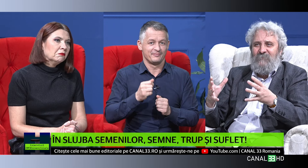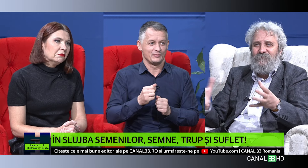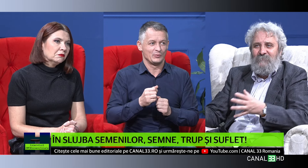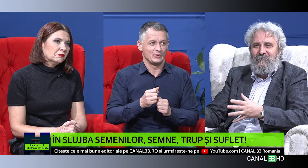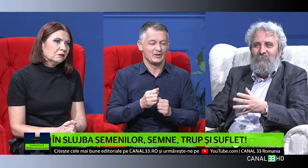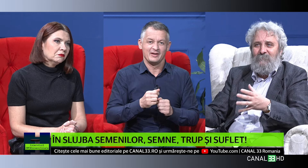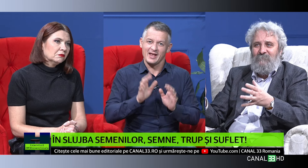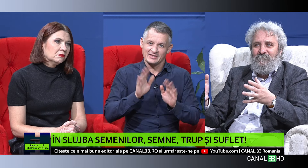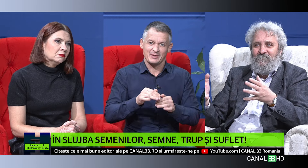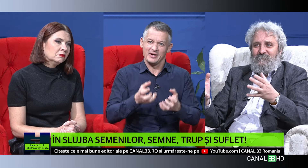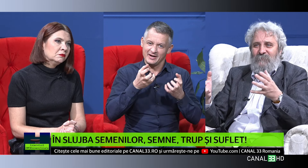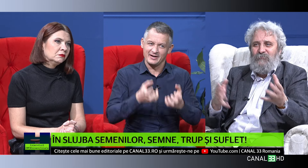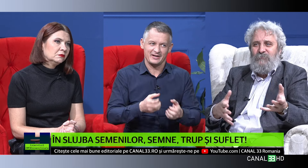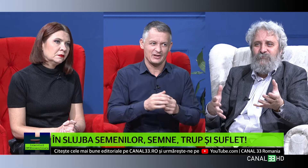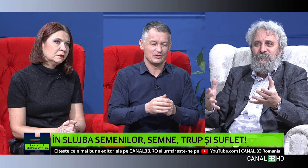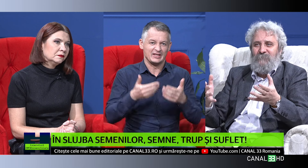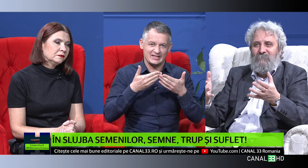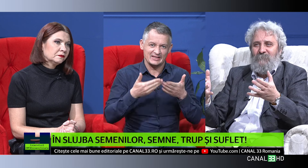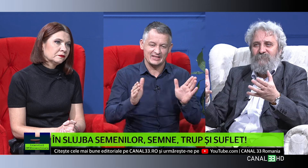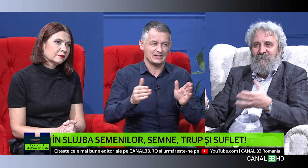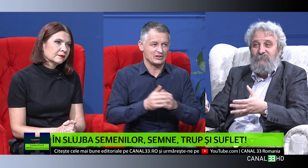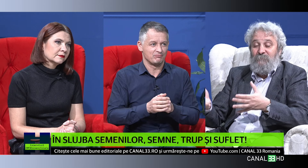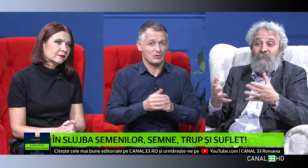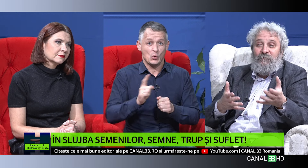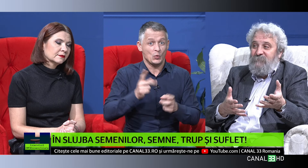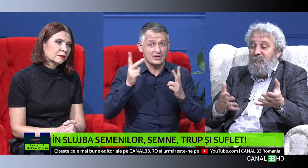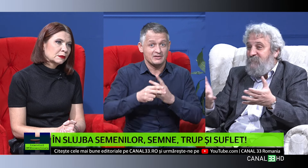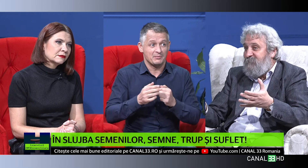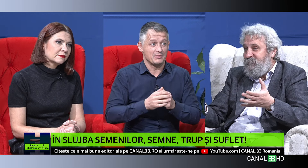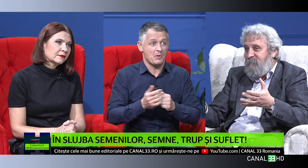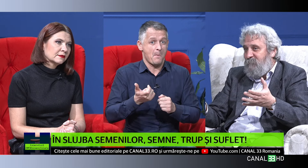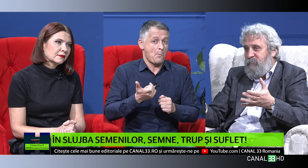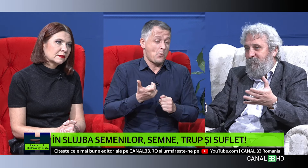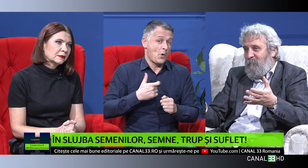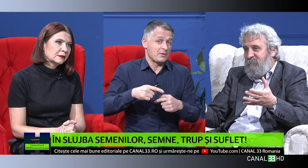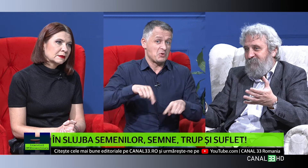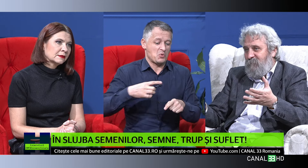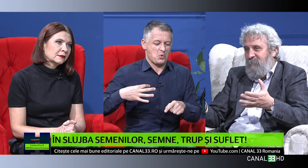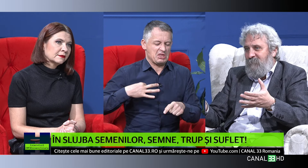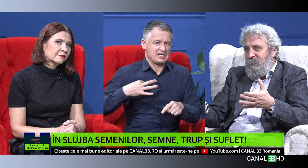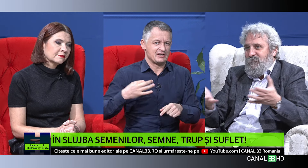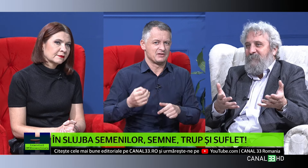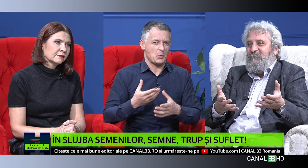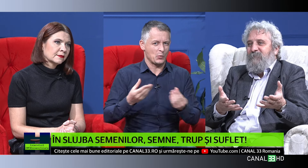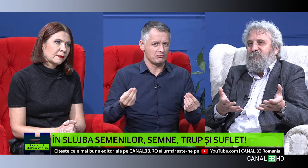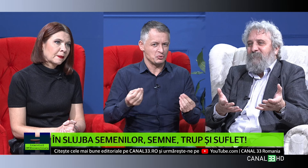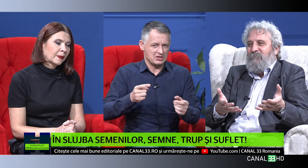Ne lăsăm greu deschiși, nu înțelegem, poate nu ne interesează pe cei mai mulți dintre noi și dacă e ceva ce